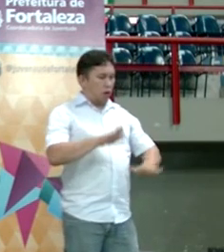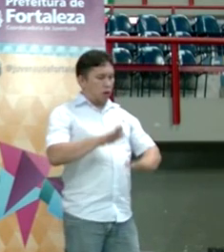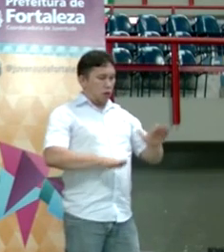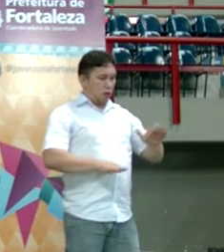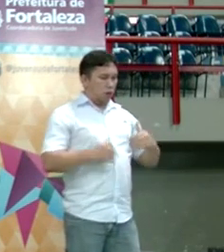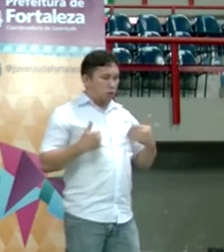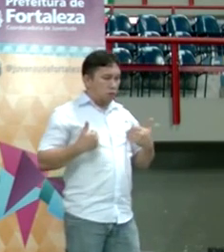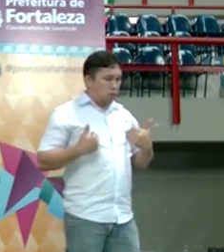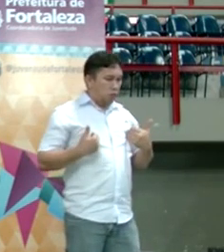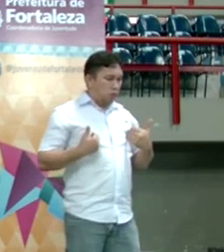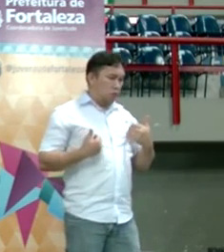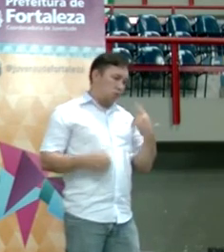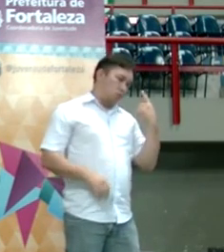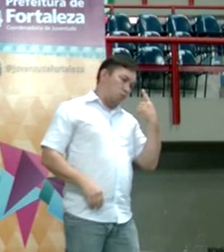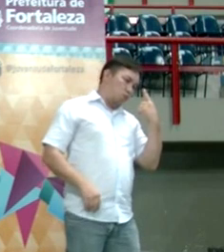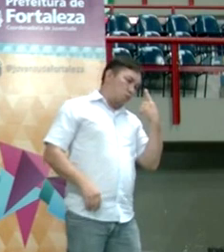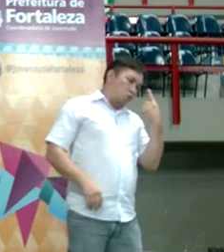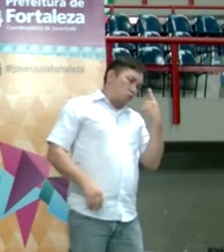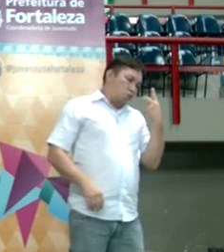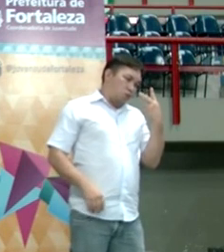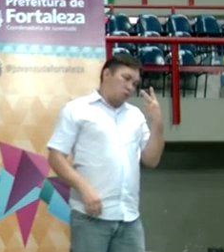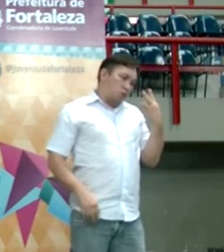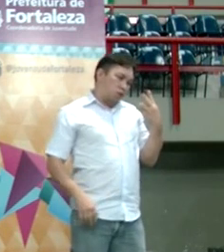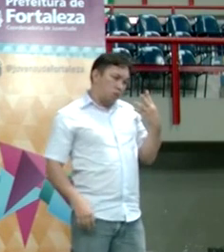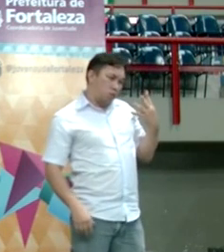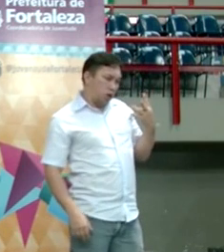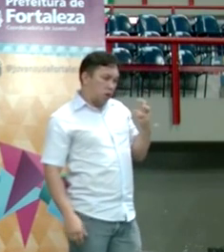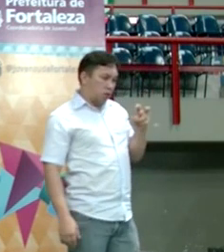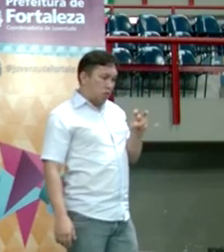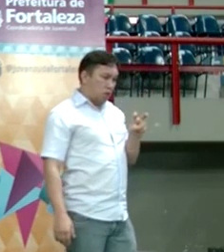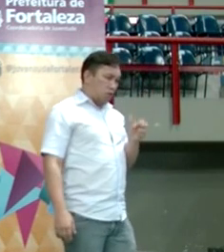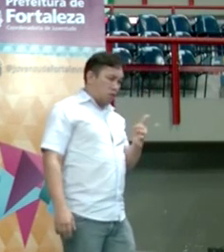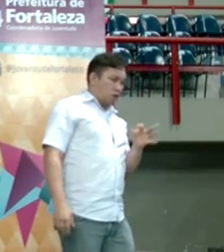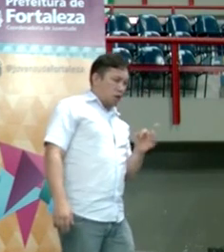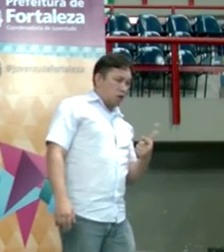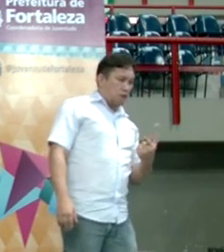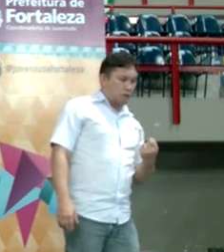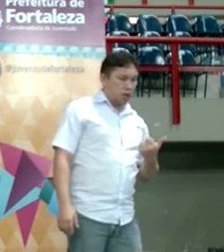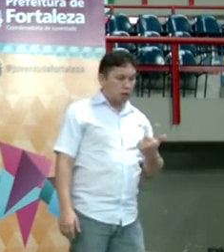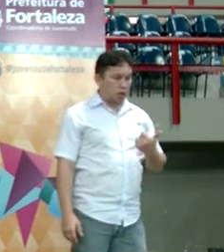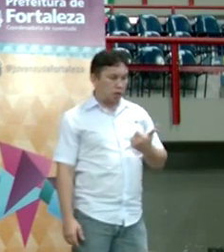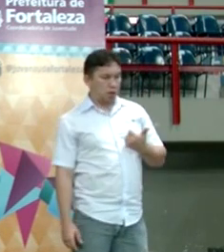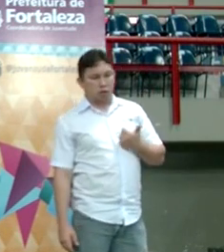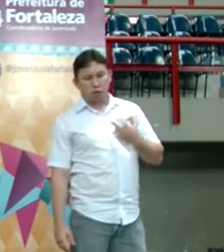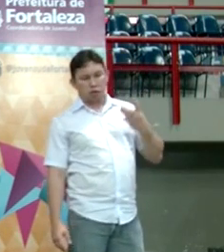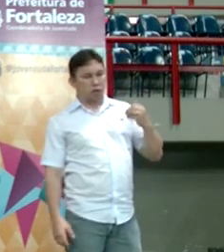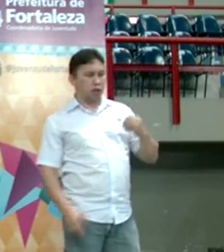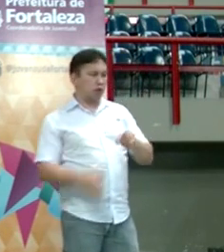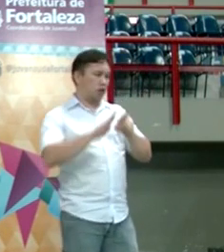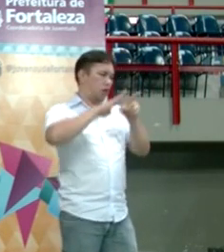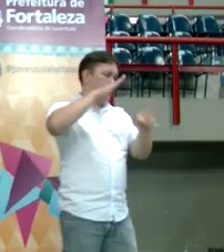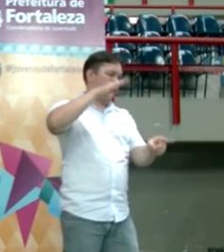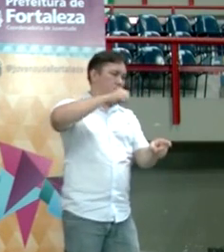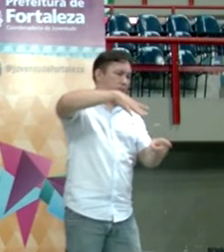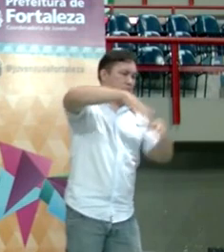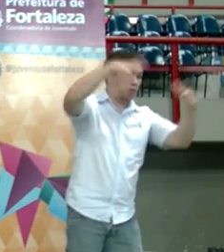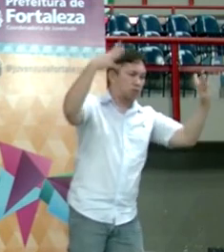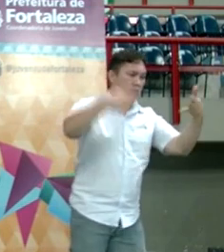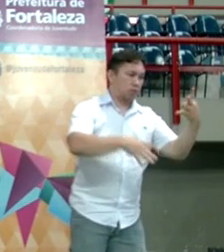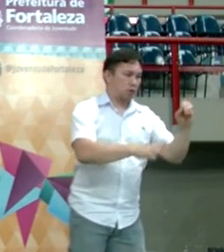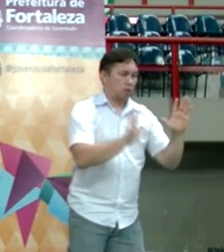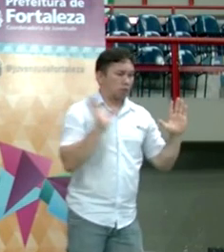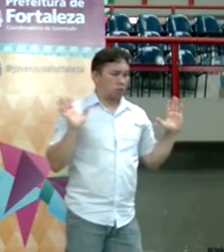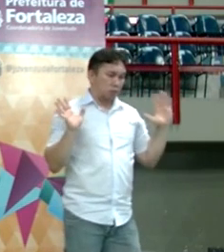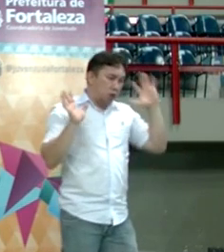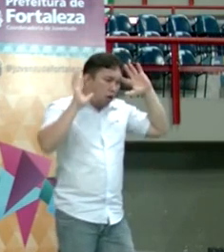não custa nada, 1, 2, 3, 4, 5, 10, 20, 30 bombas, 40. É